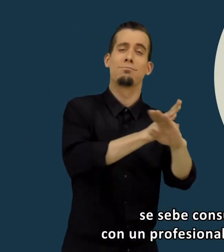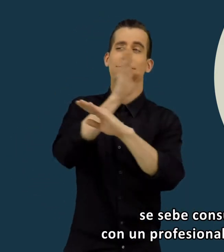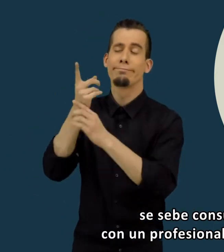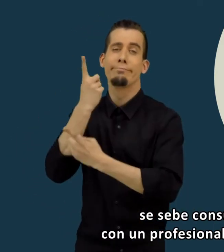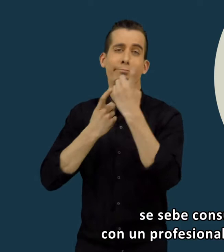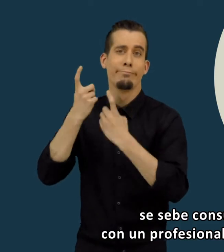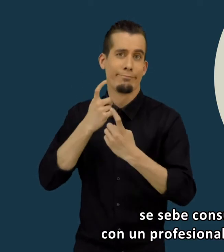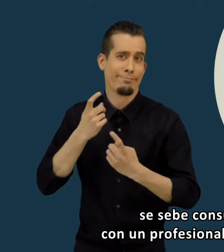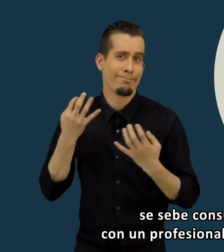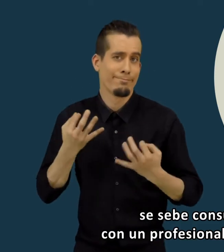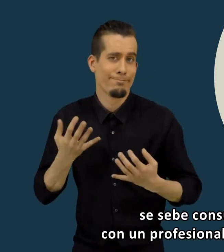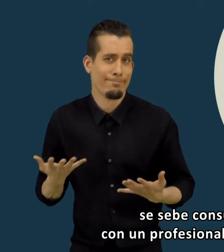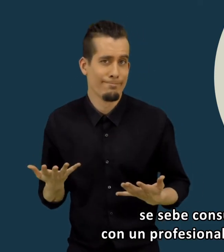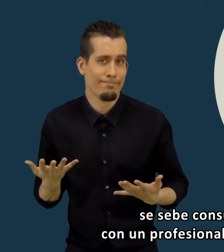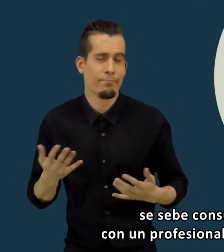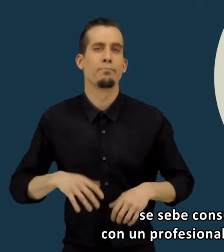un profesional sanitario.